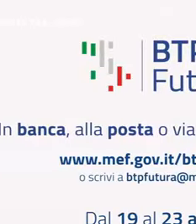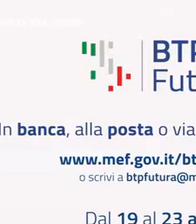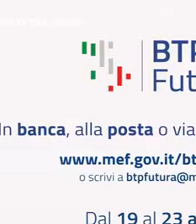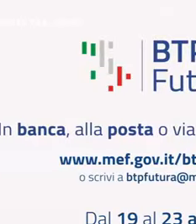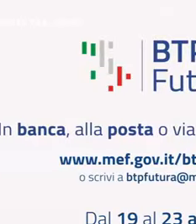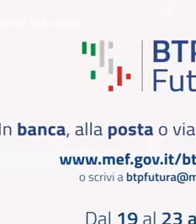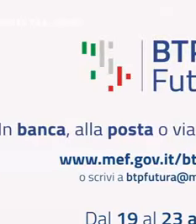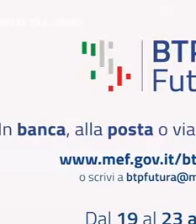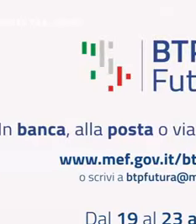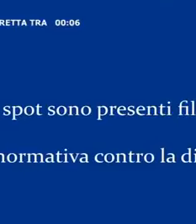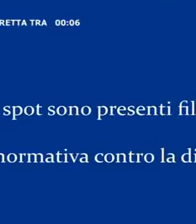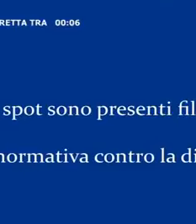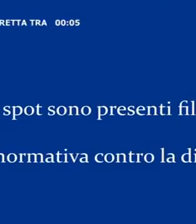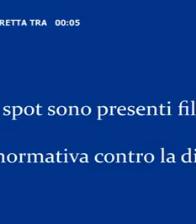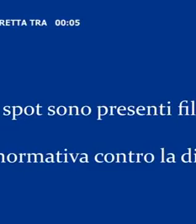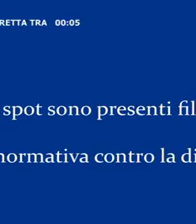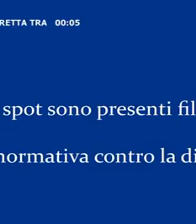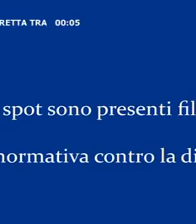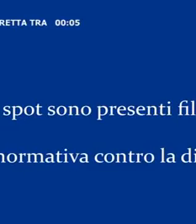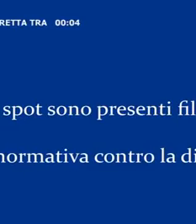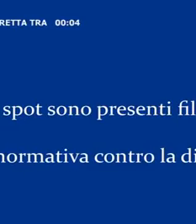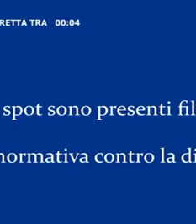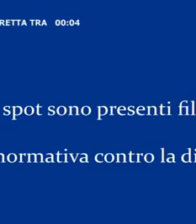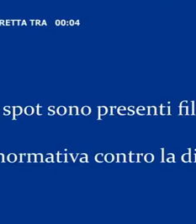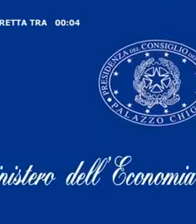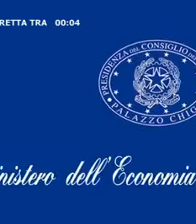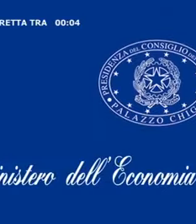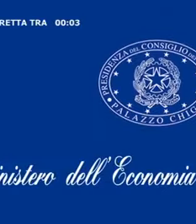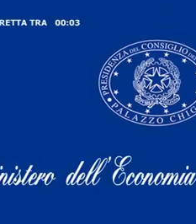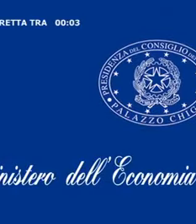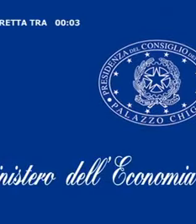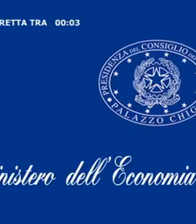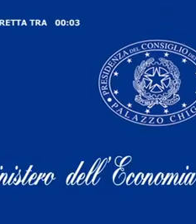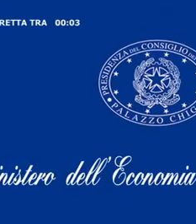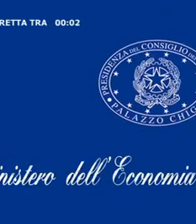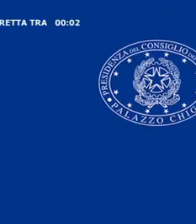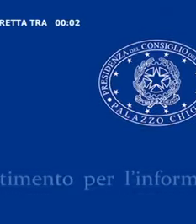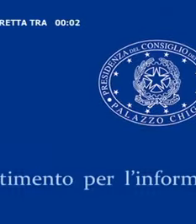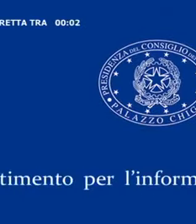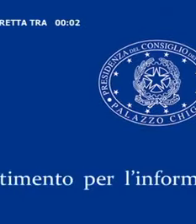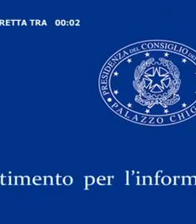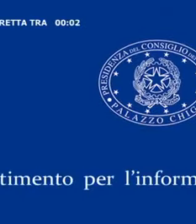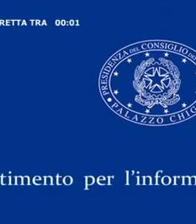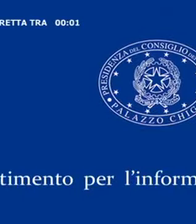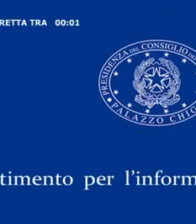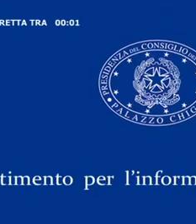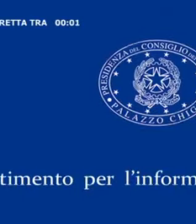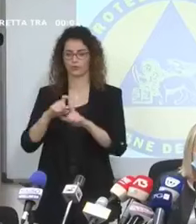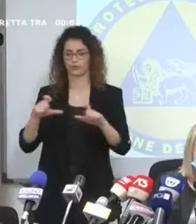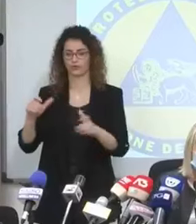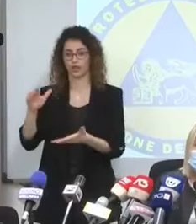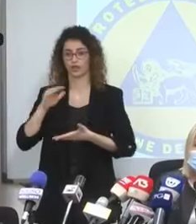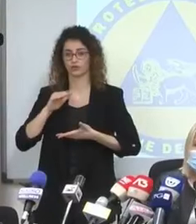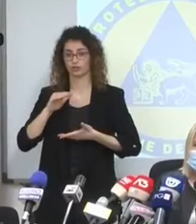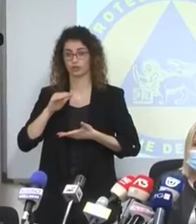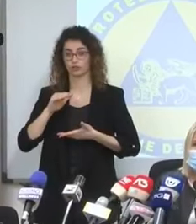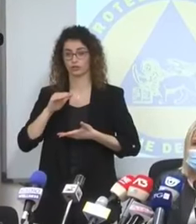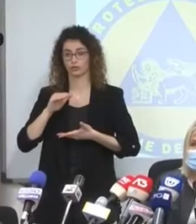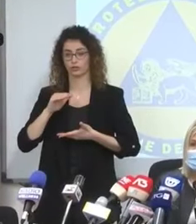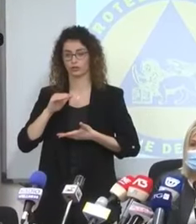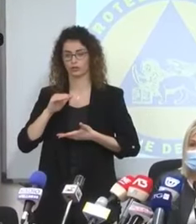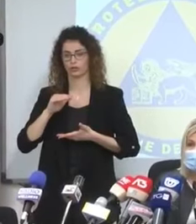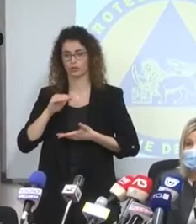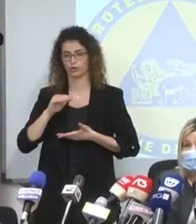perché l'Italia cresce con te. È consono